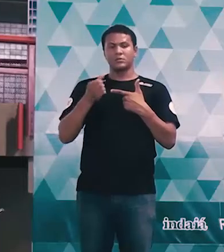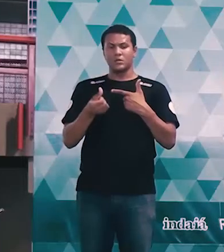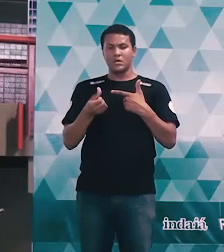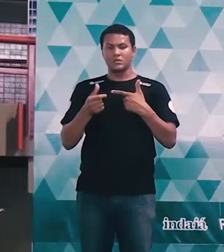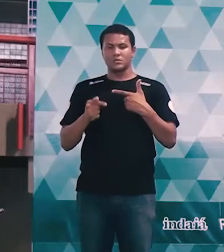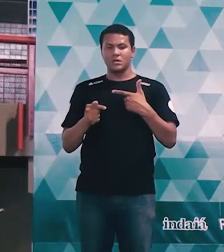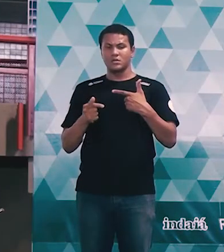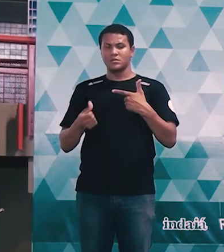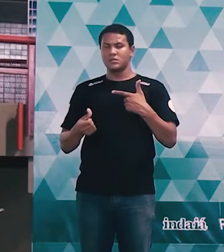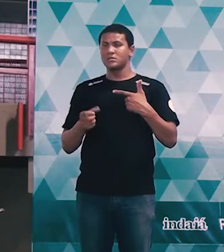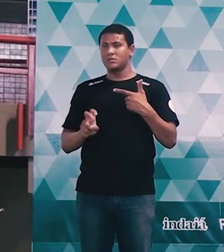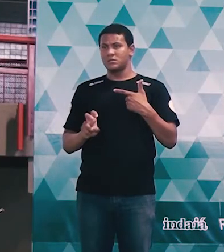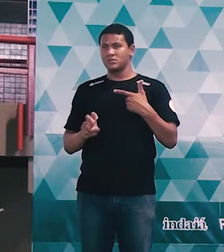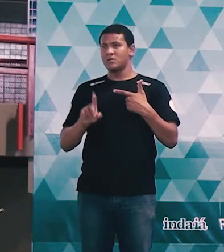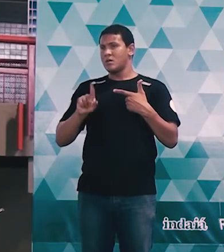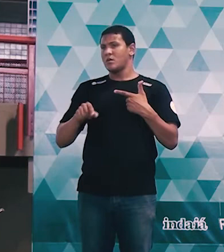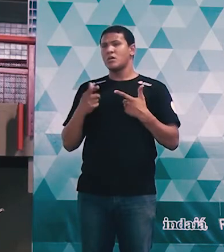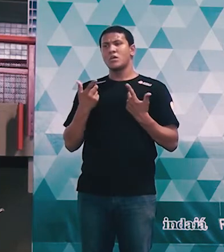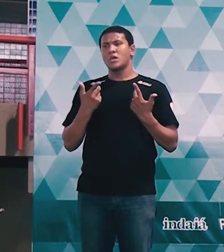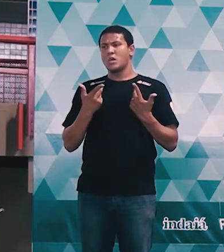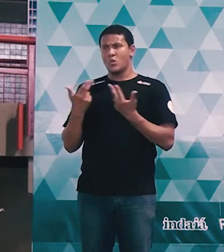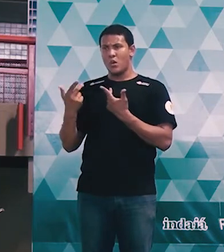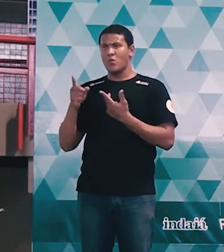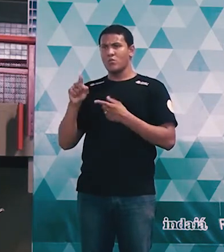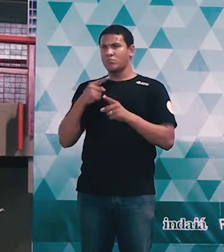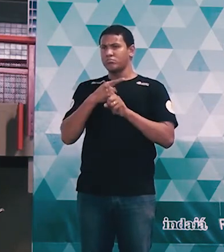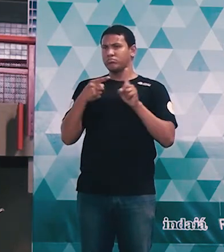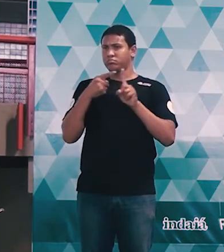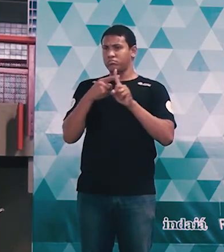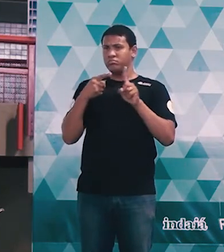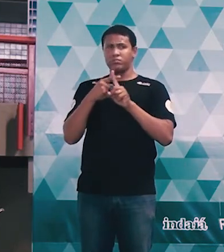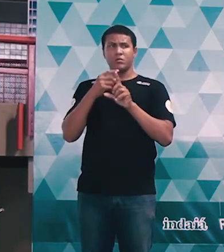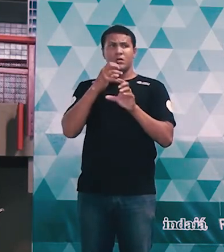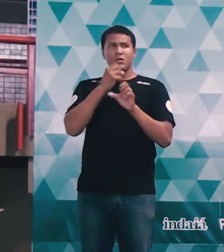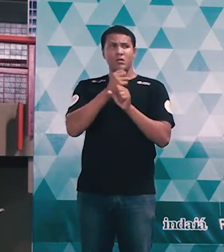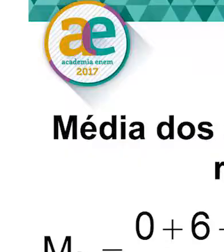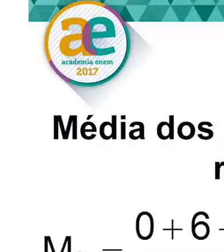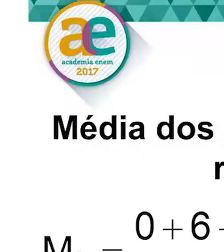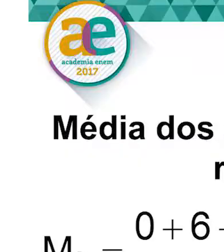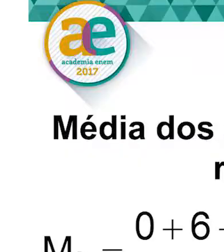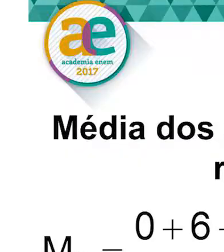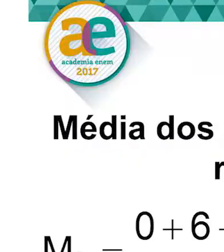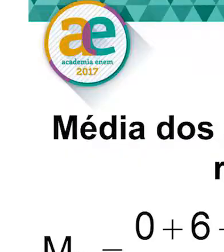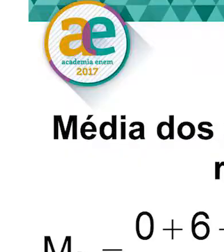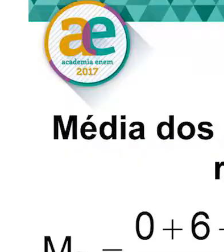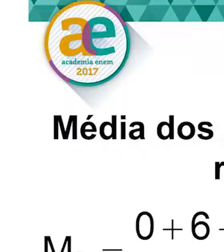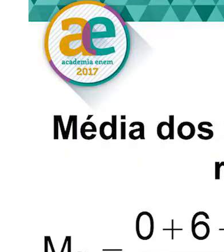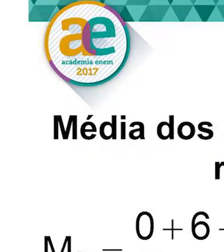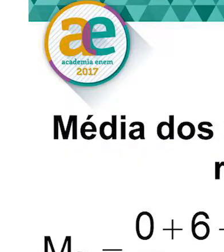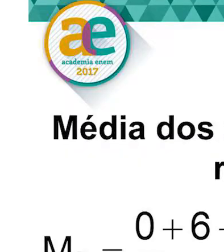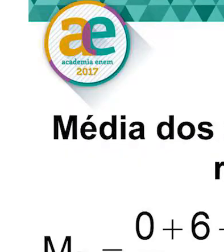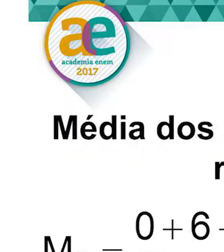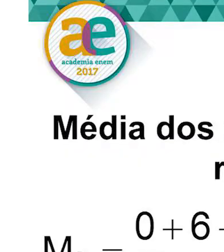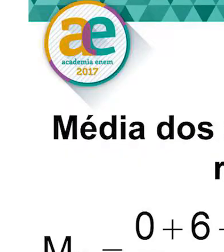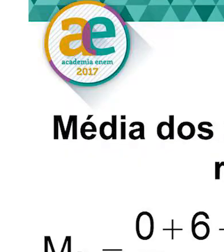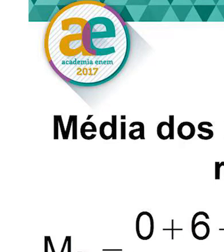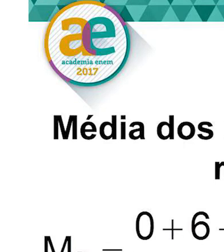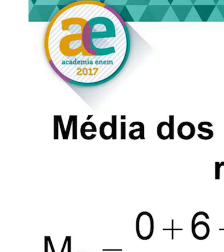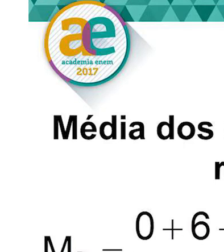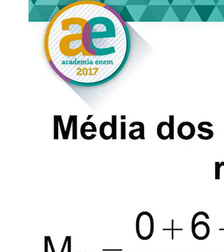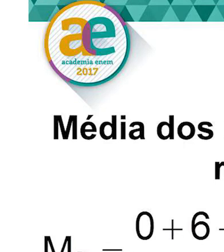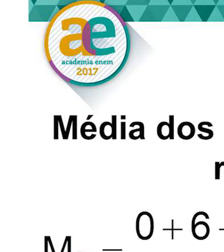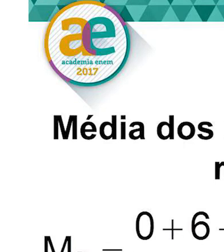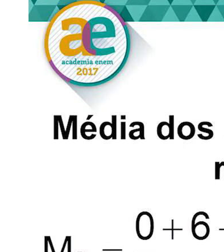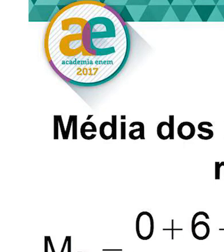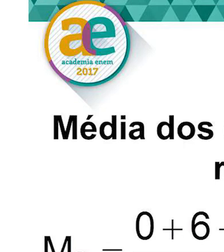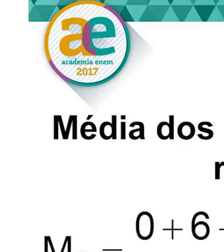com o primeiro. Eu vou desenvolver o cálculo da média. Então vamos fazer o cálculo da média. Como é que eu faço a média? Pega todos os